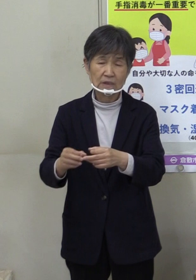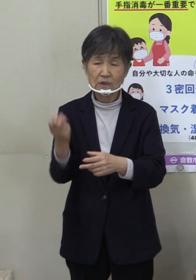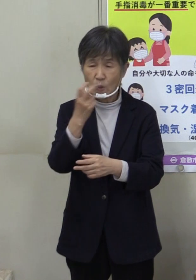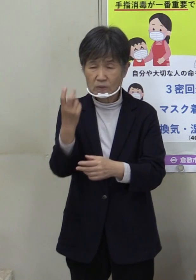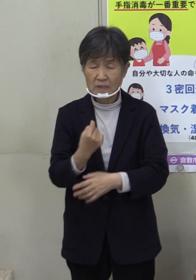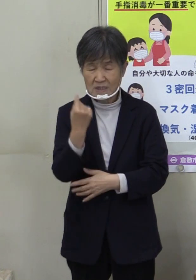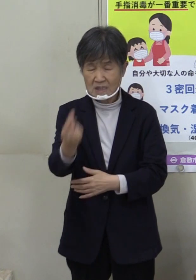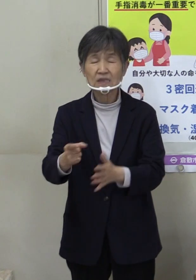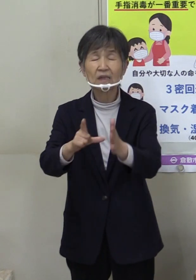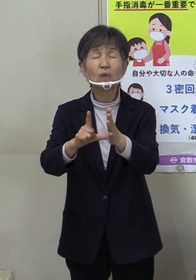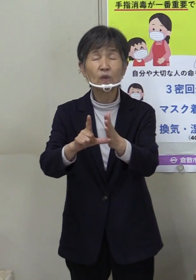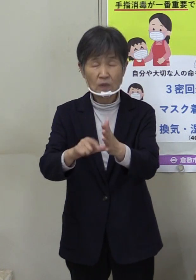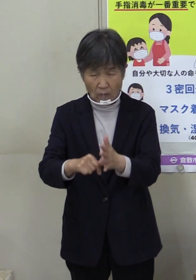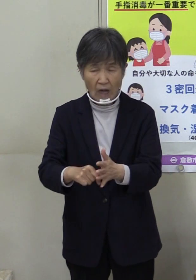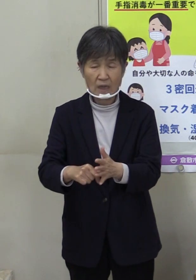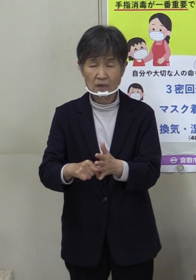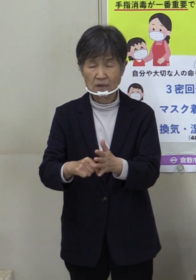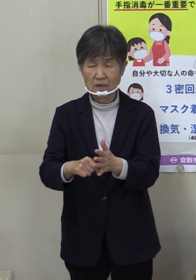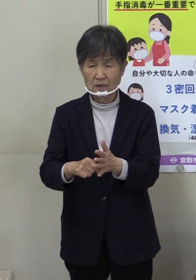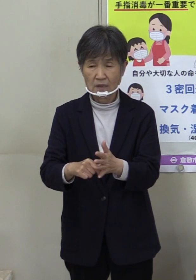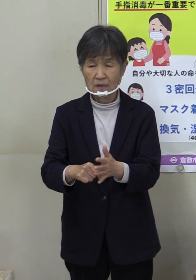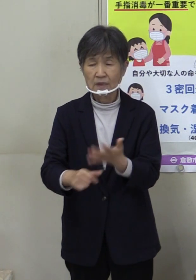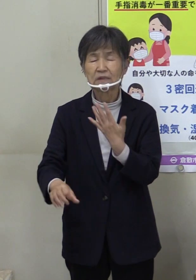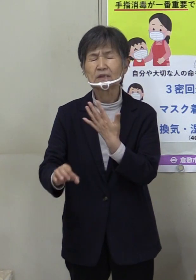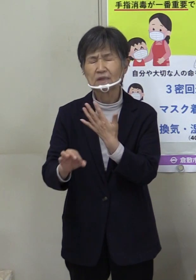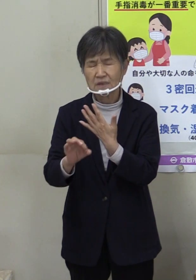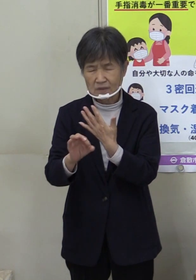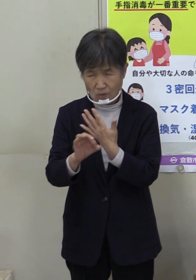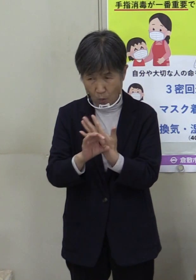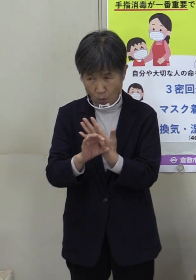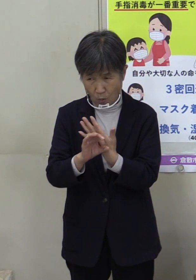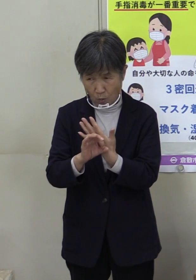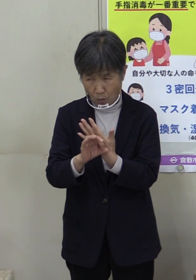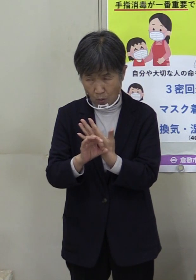まあ、伺ったときには、一応は、